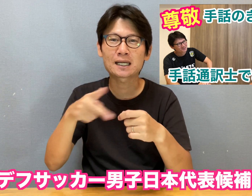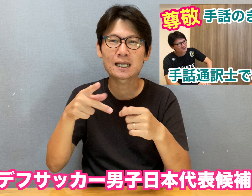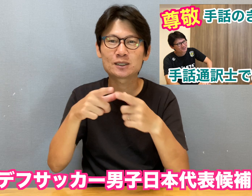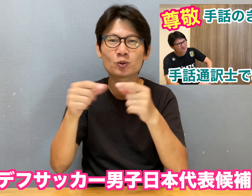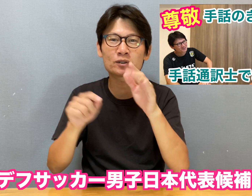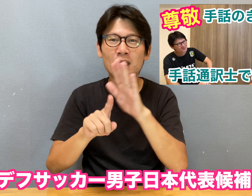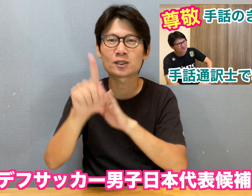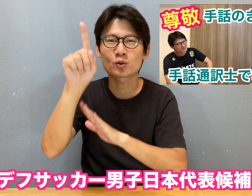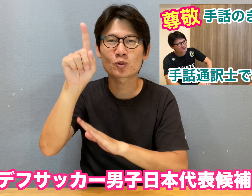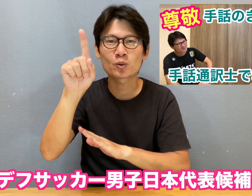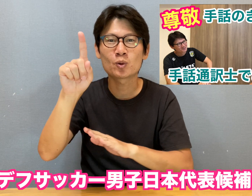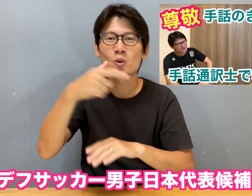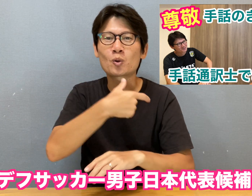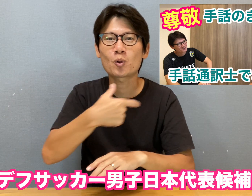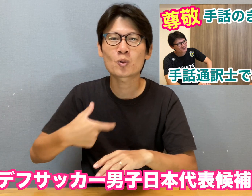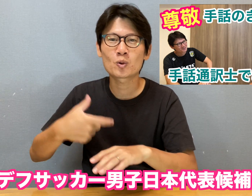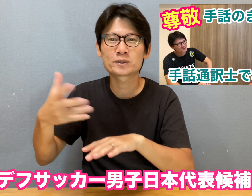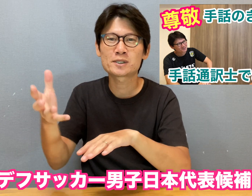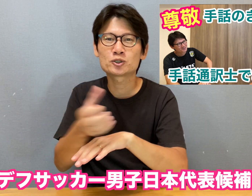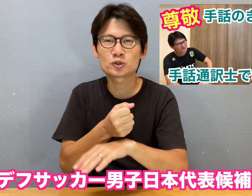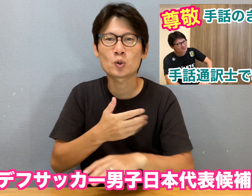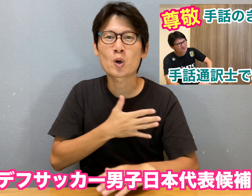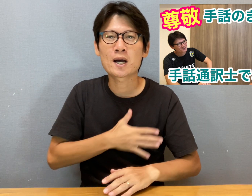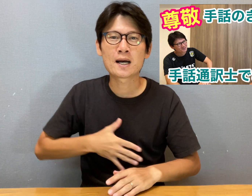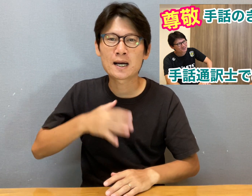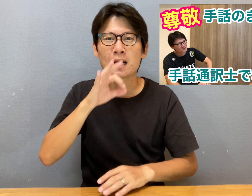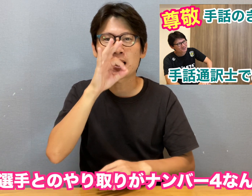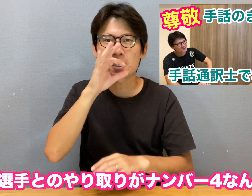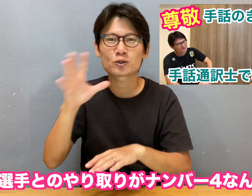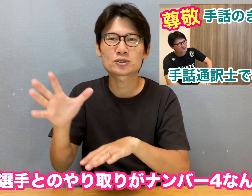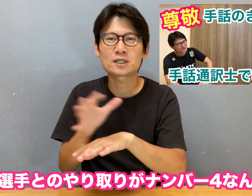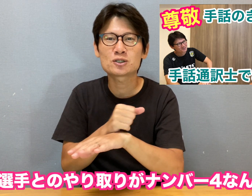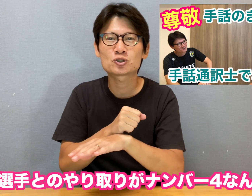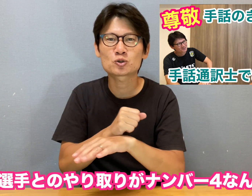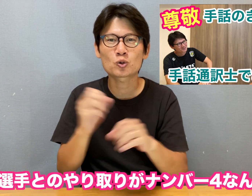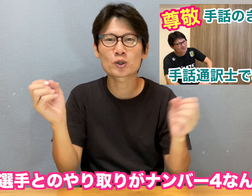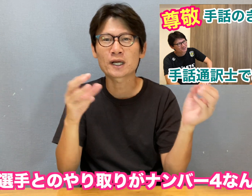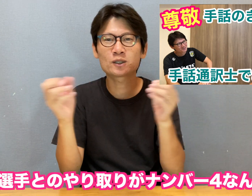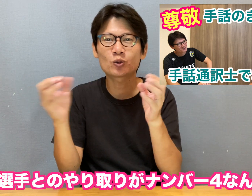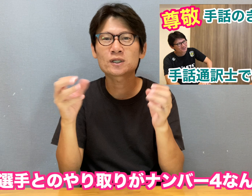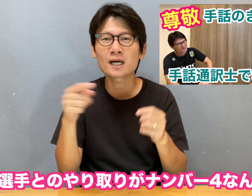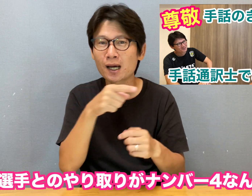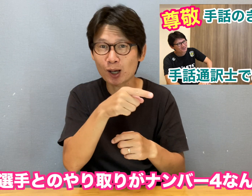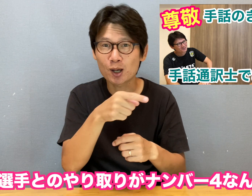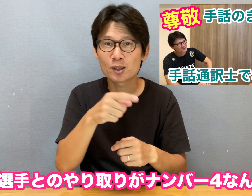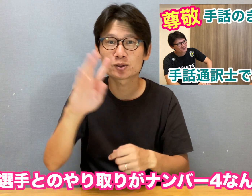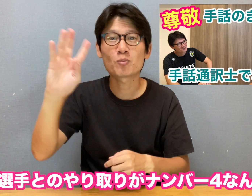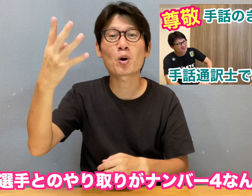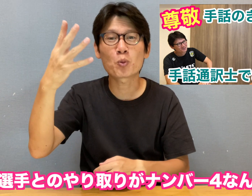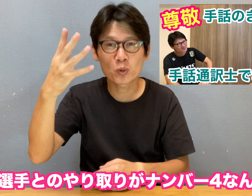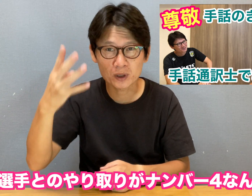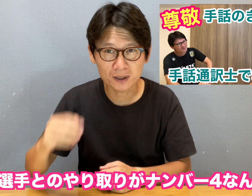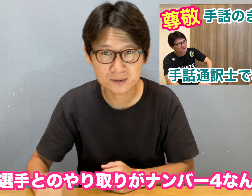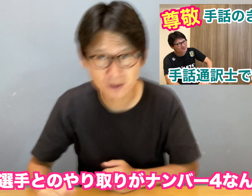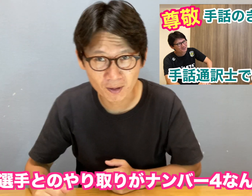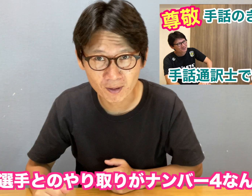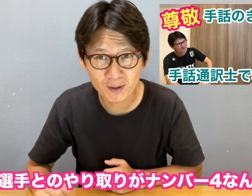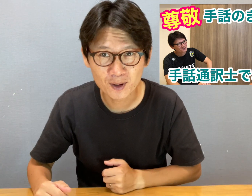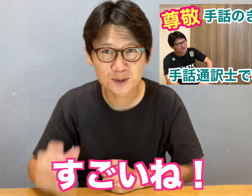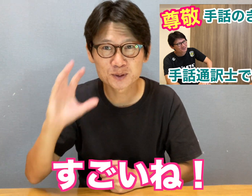ー日本代表候補選手の原口選手とのやりとりがナンバーフォーなんですよ。すご